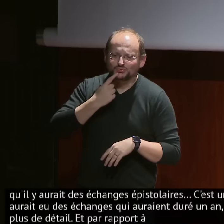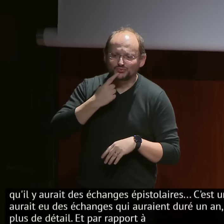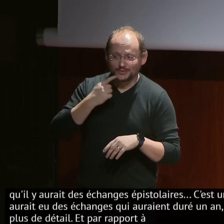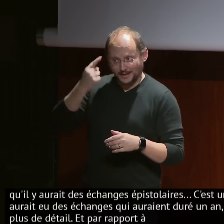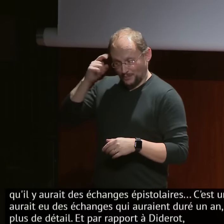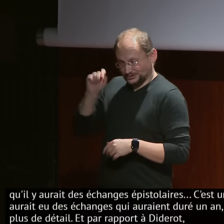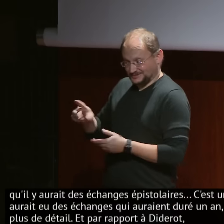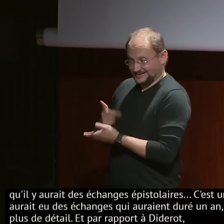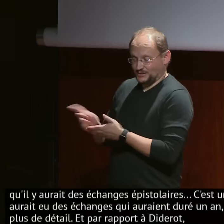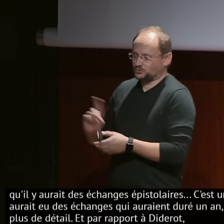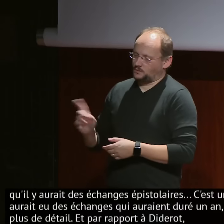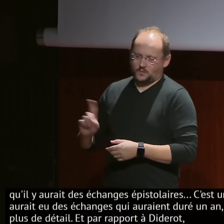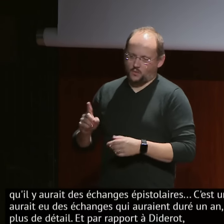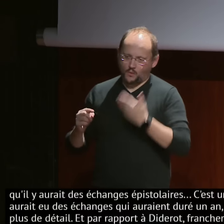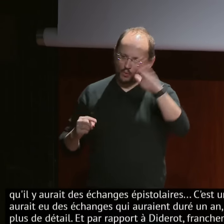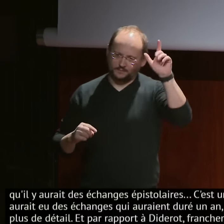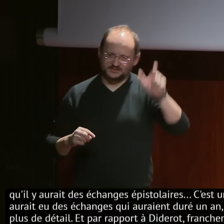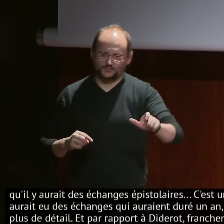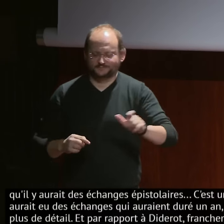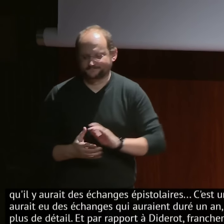Alors, Diderot a parlé des sourds,